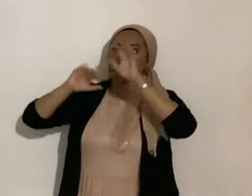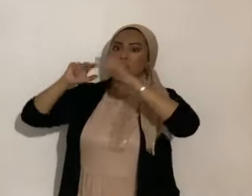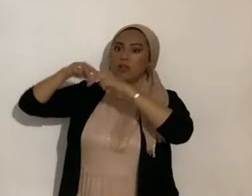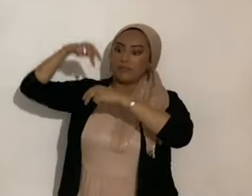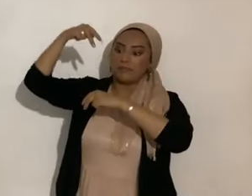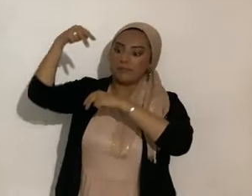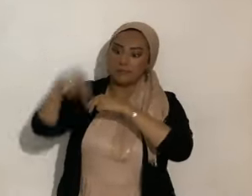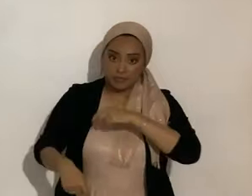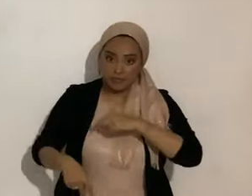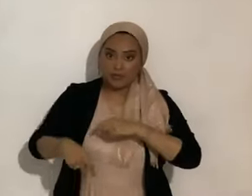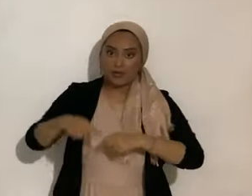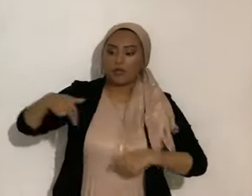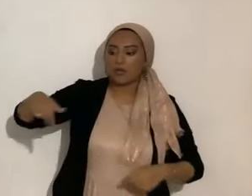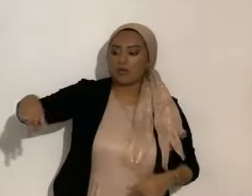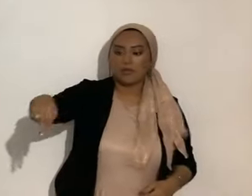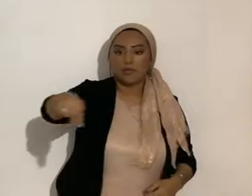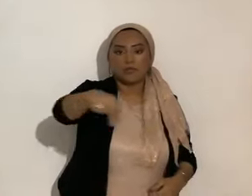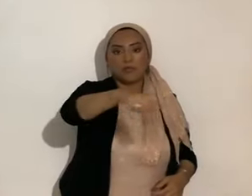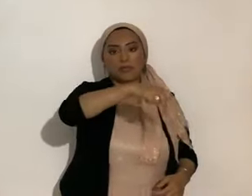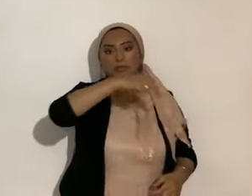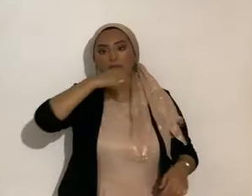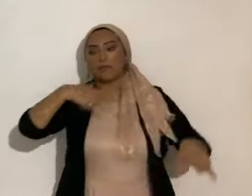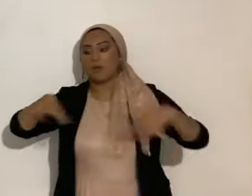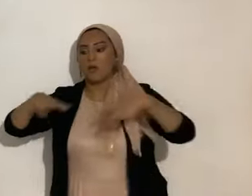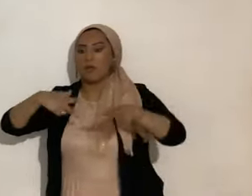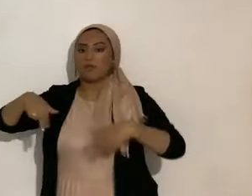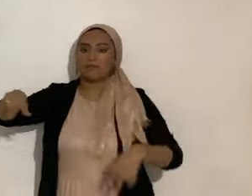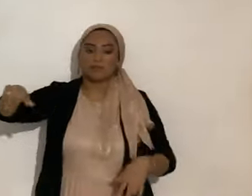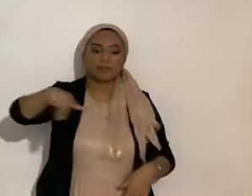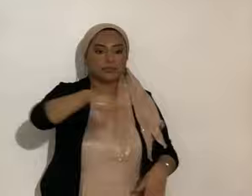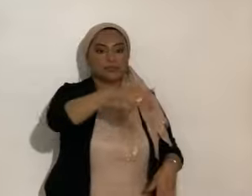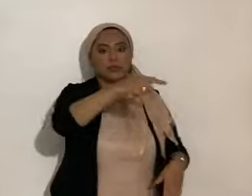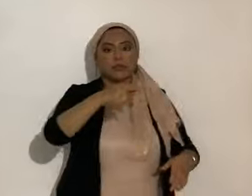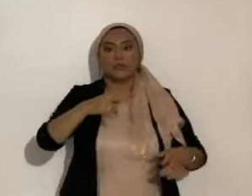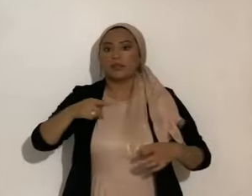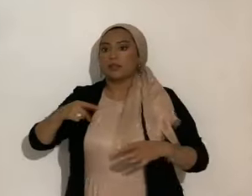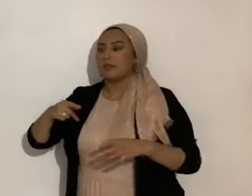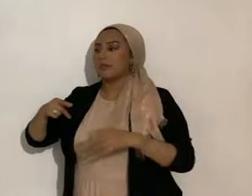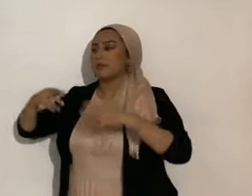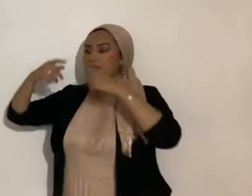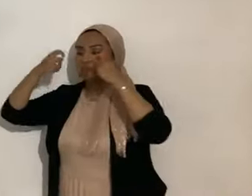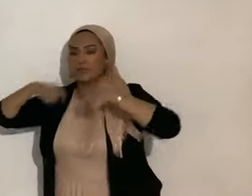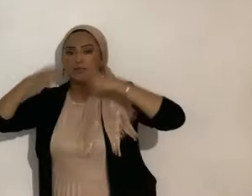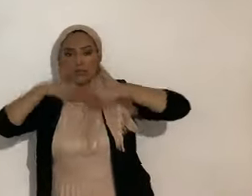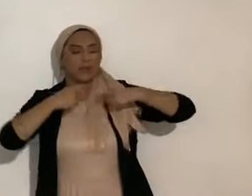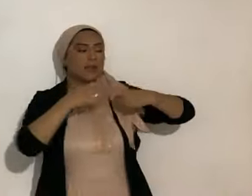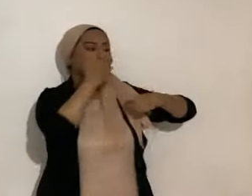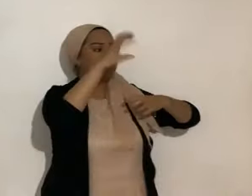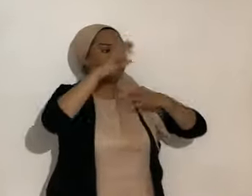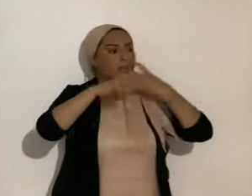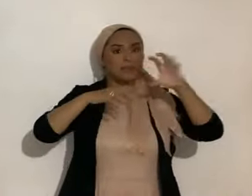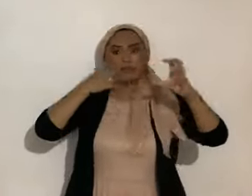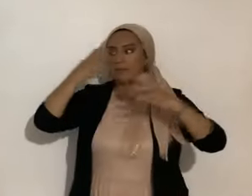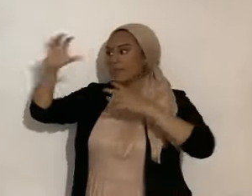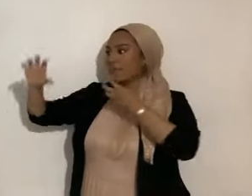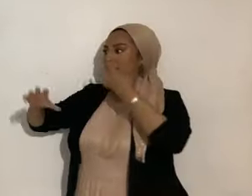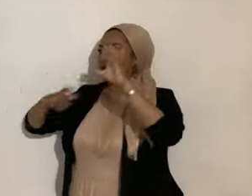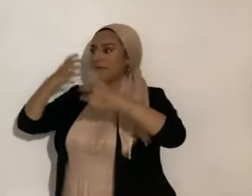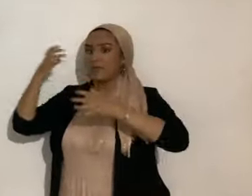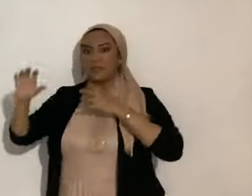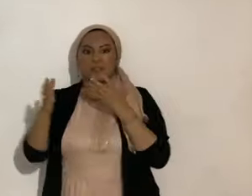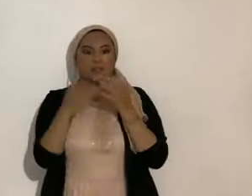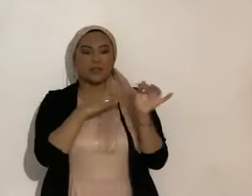y entonces después andaba entre las tumbas, entre los sepulcros, gritando y lamentándose y demás. Casi